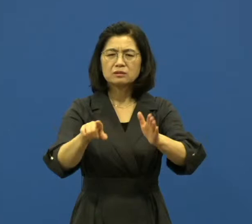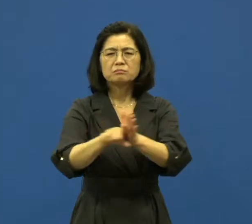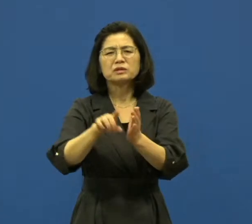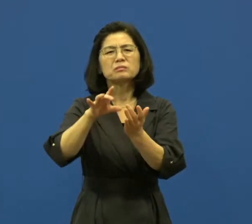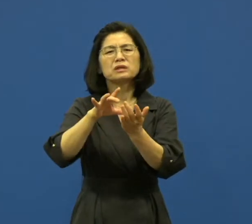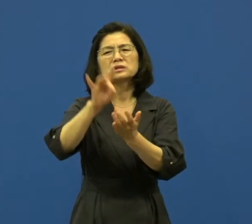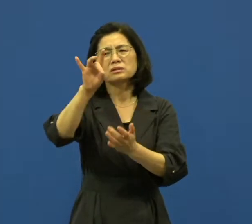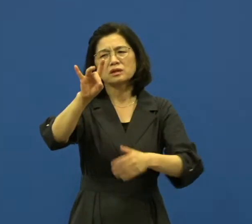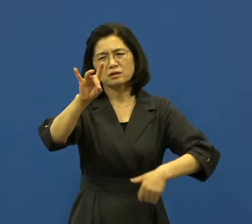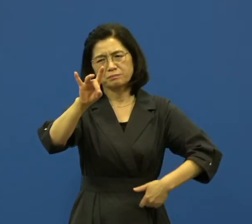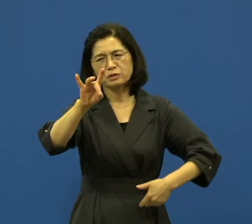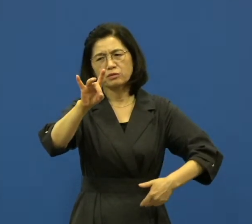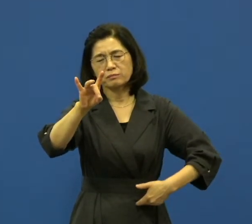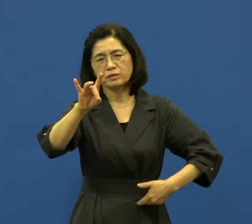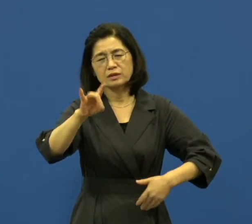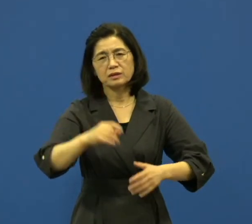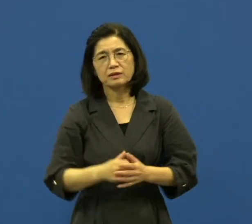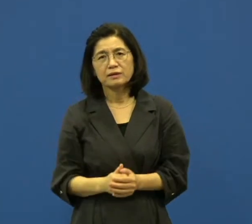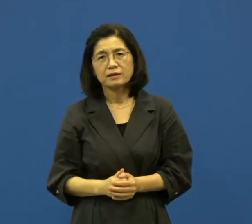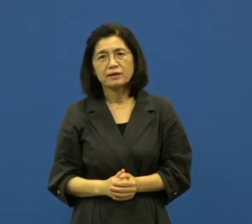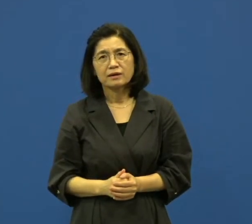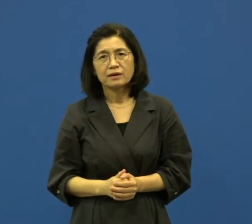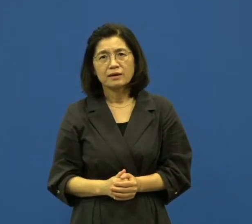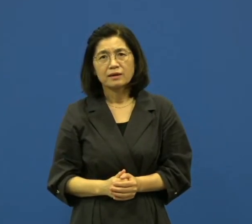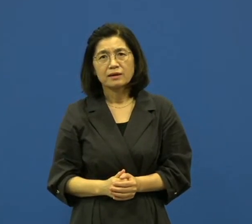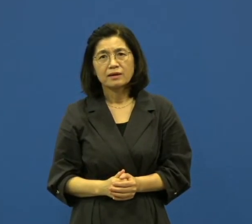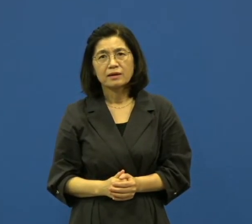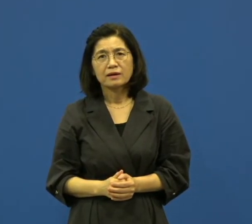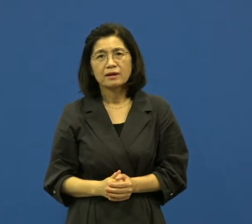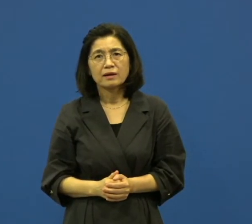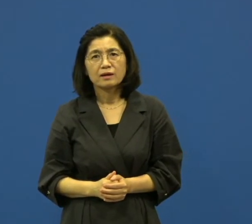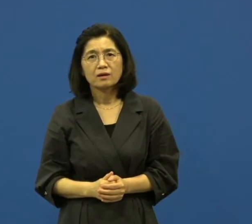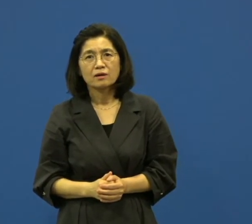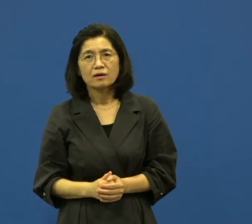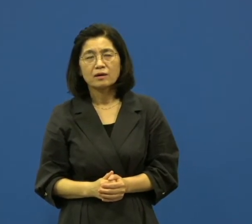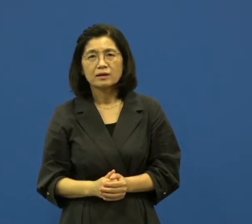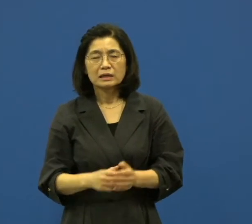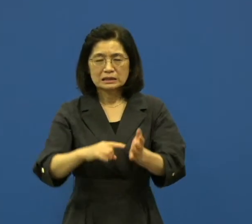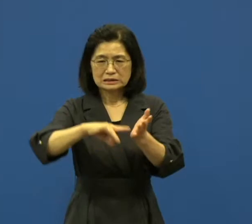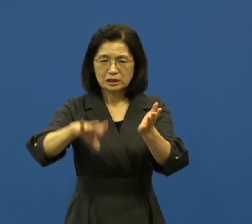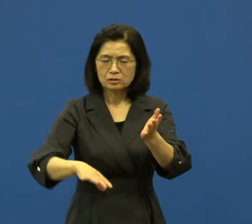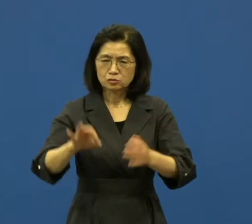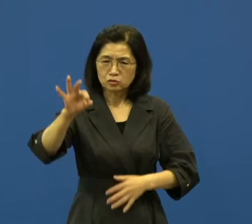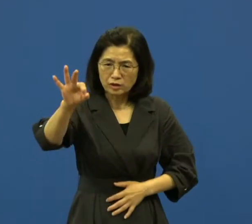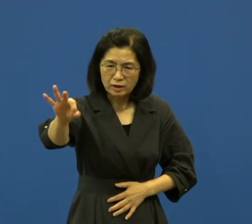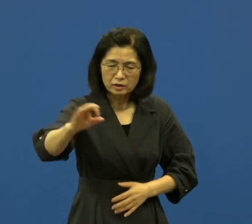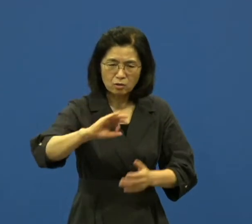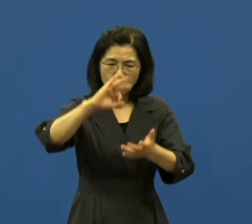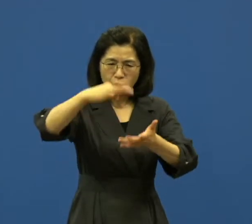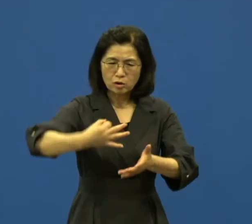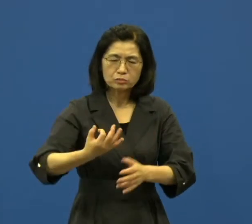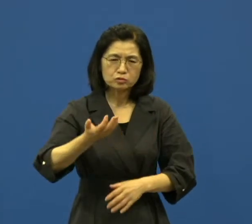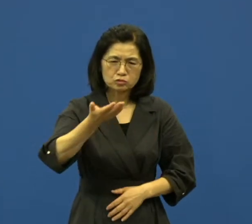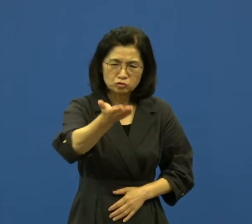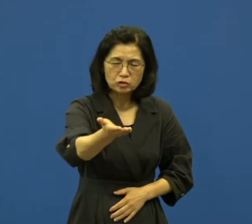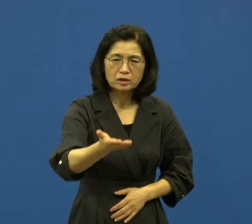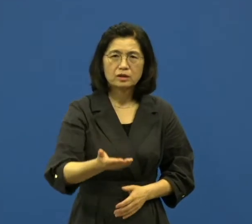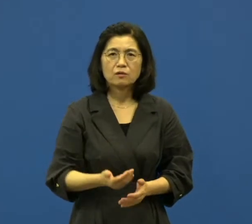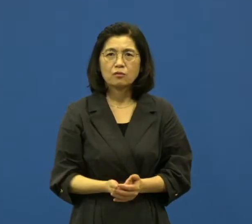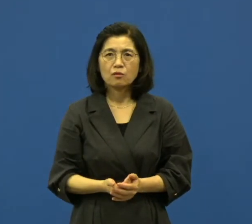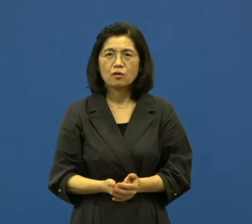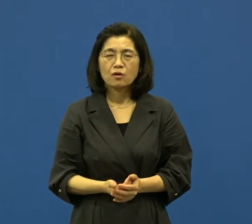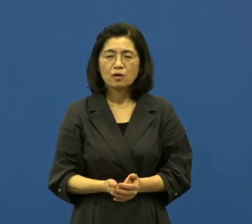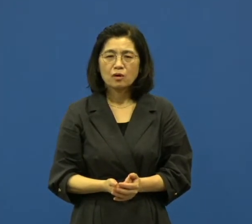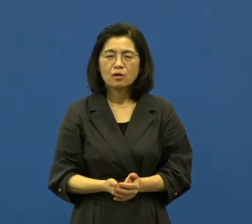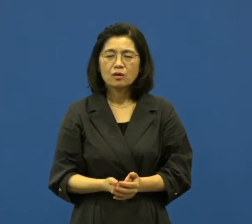선택을 할 때 위기감을 느끼는 거예요. 당장 이 세도 내야 되고 월급도 줘야 되고 내가 먹고도 살아야 되는데 당장